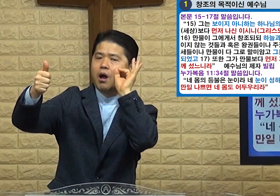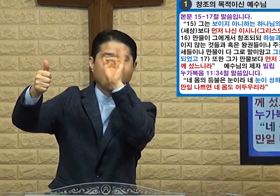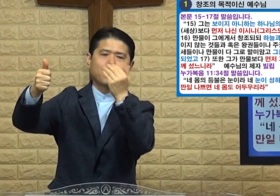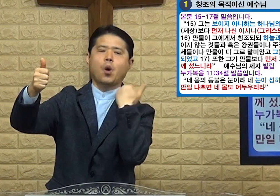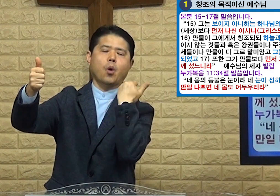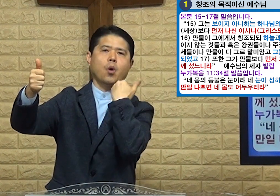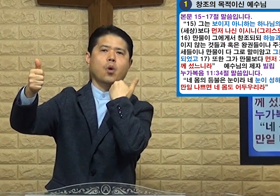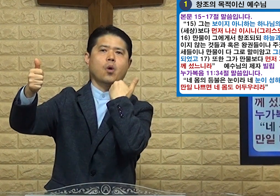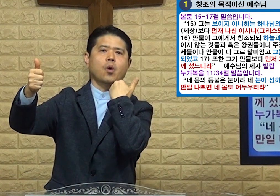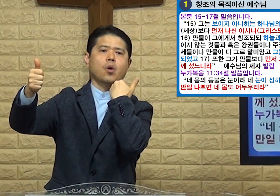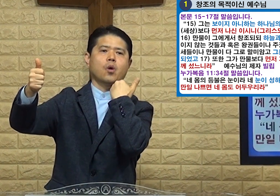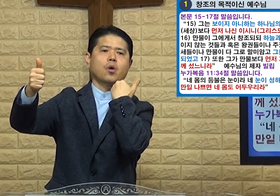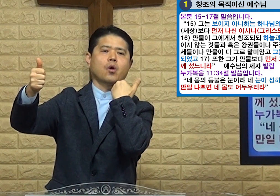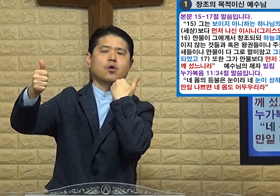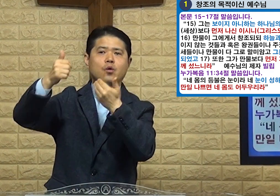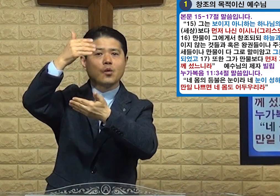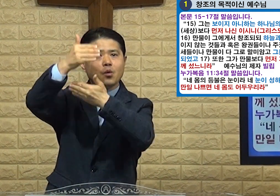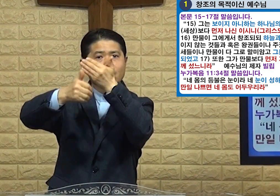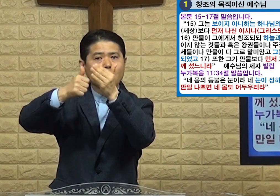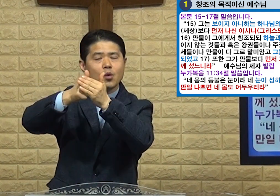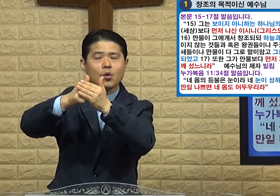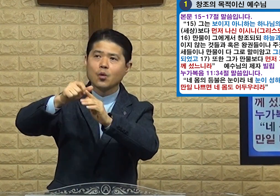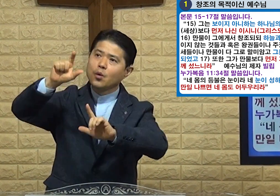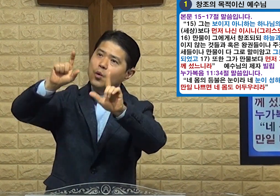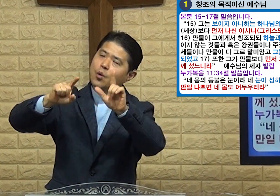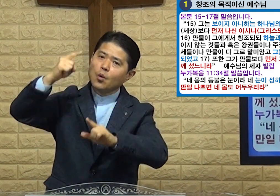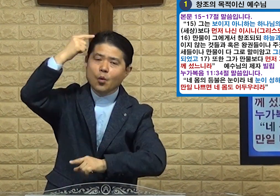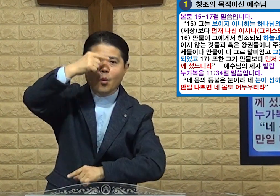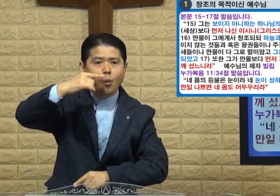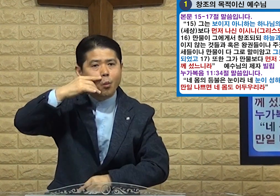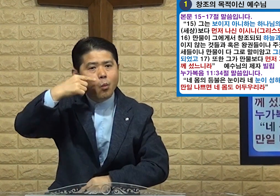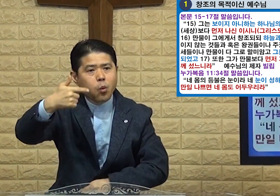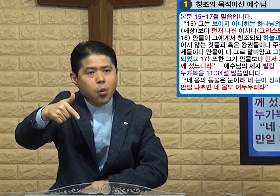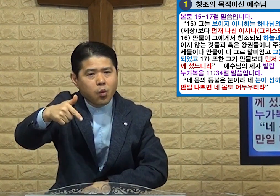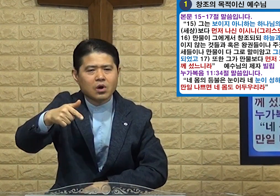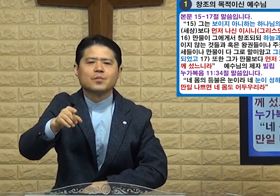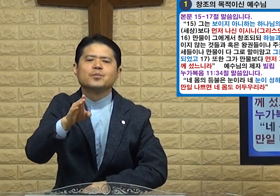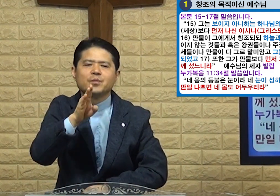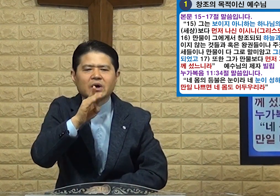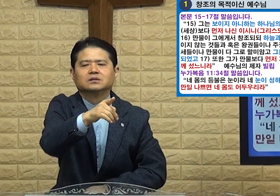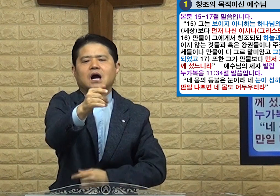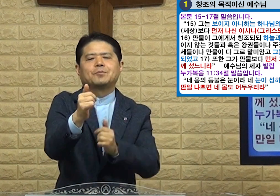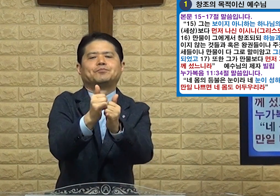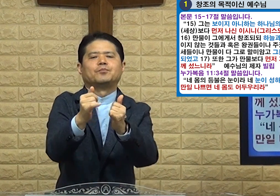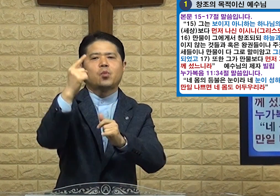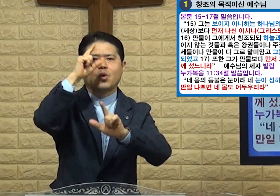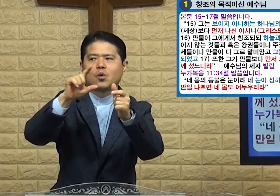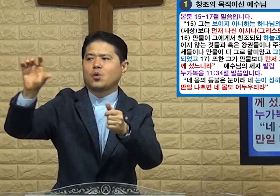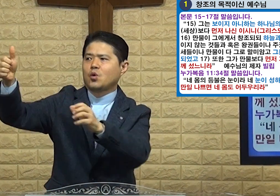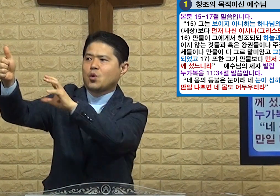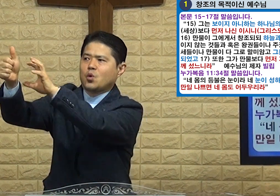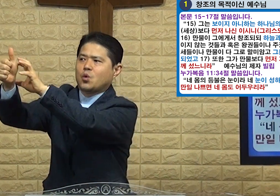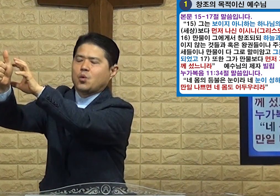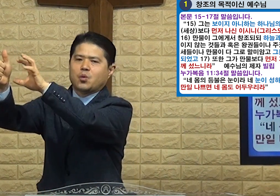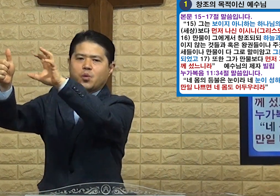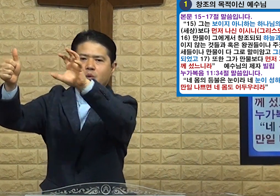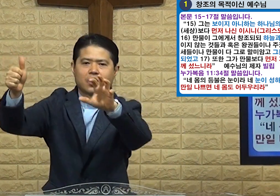없습니다. 보이지 않기 때문입니다. 하나님의 형상이 어떤지 그것은 바로 사람의